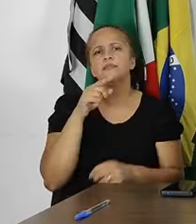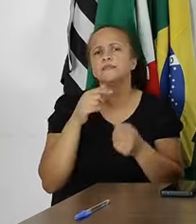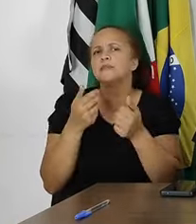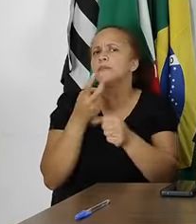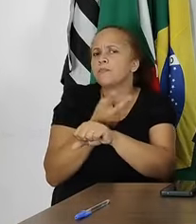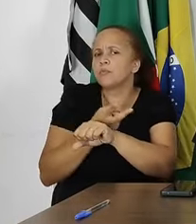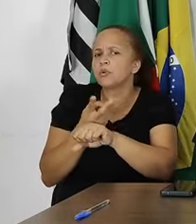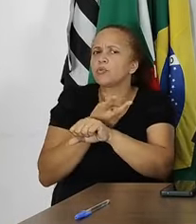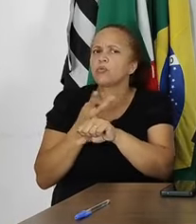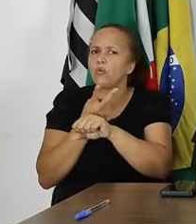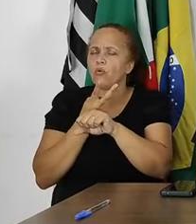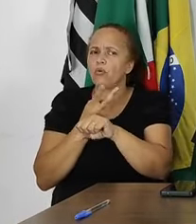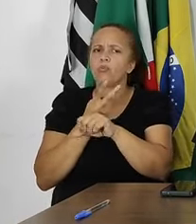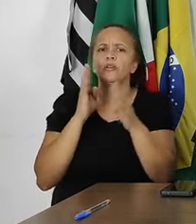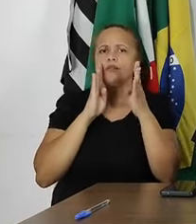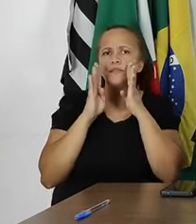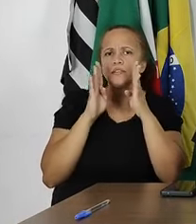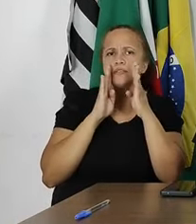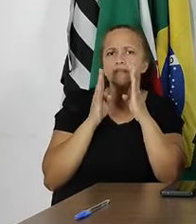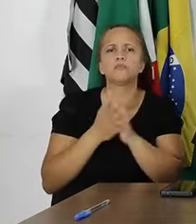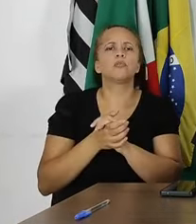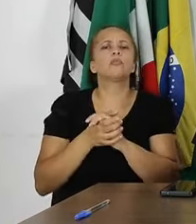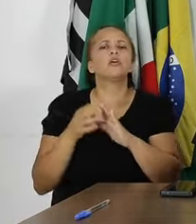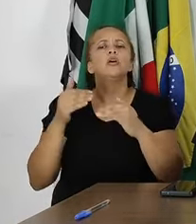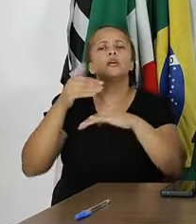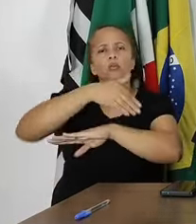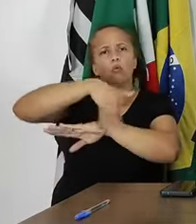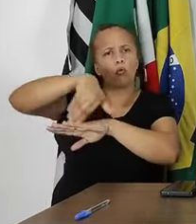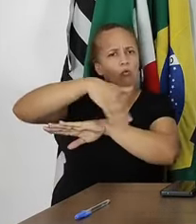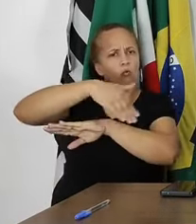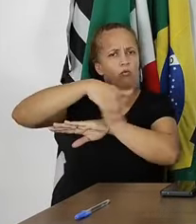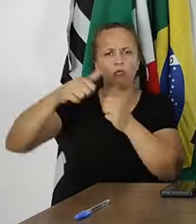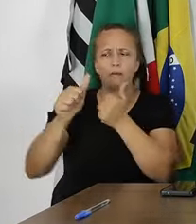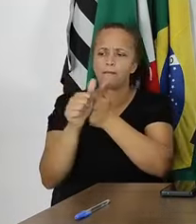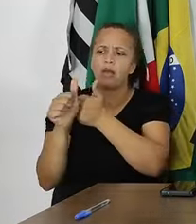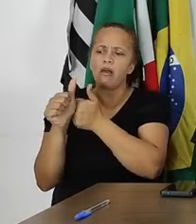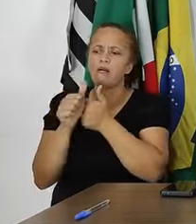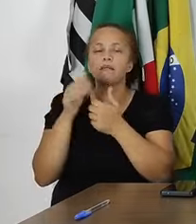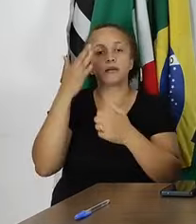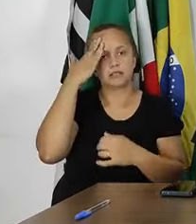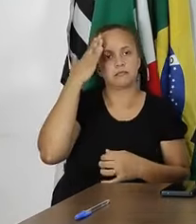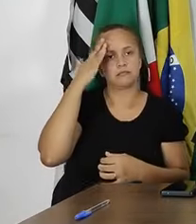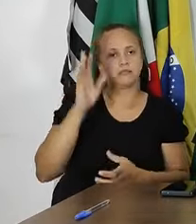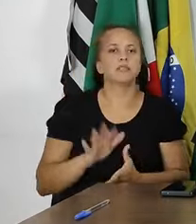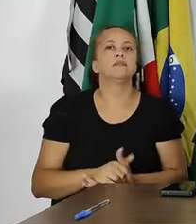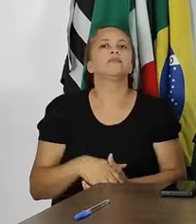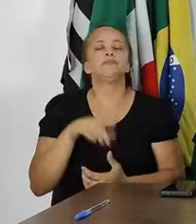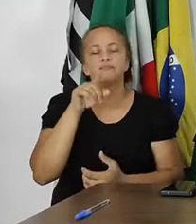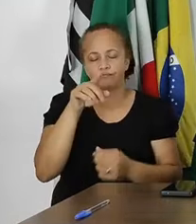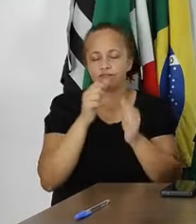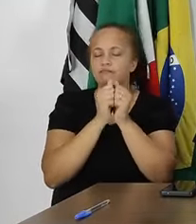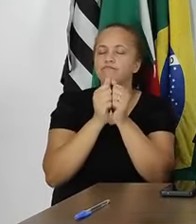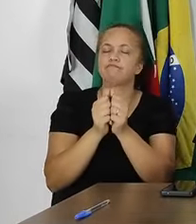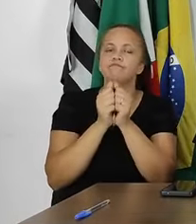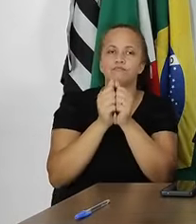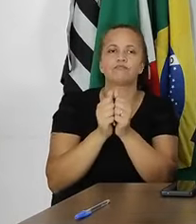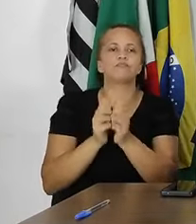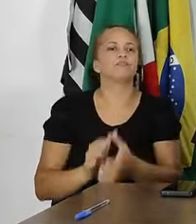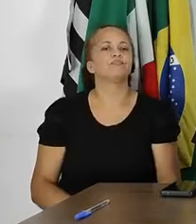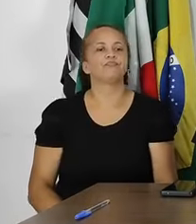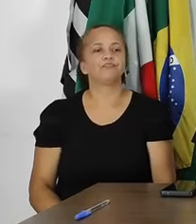da igreja e pedir o endereço mais próximo da sua casa. Não tem desculpas para você ficar fora de reunião de célula, tá